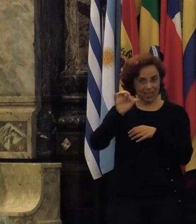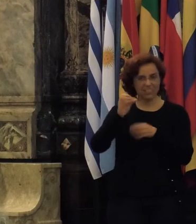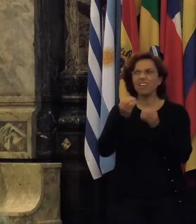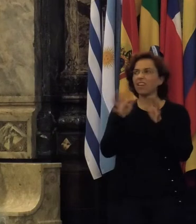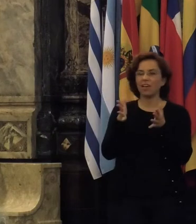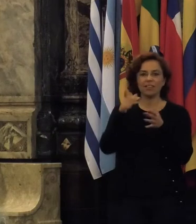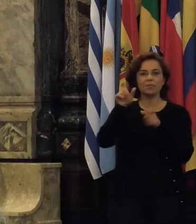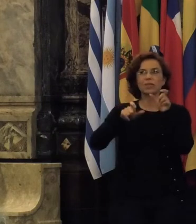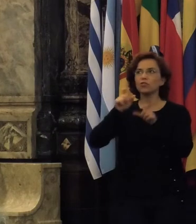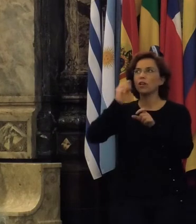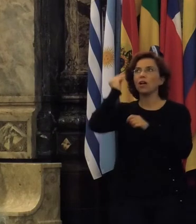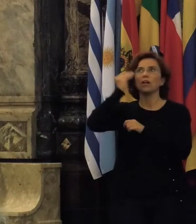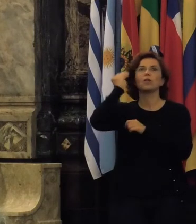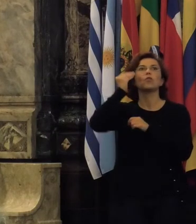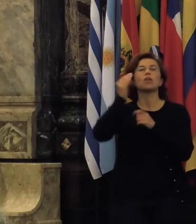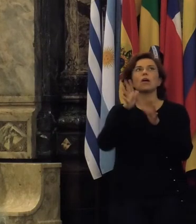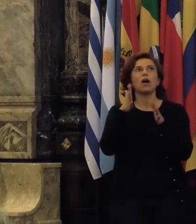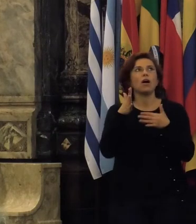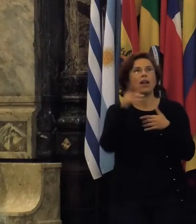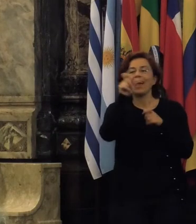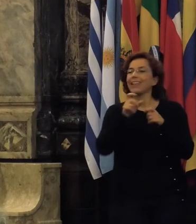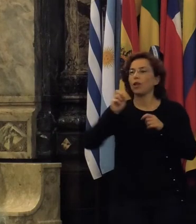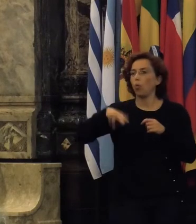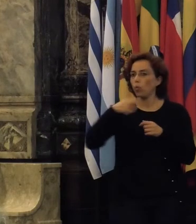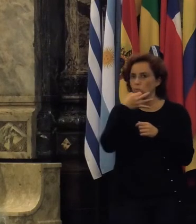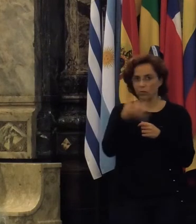que la gente común dice, bueno,